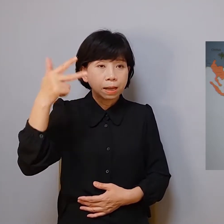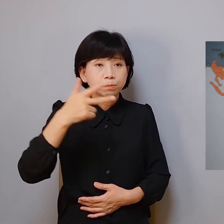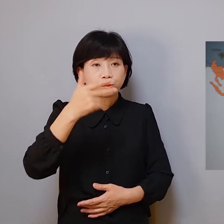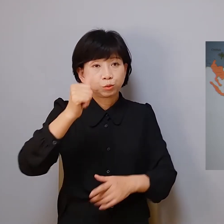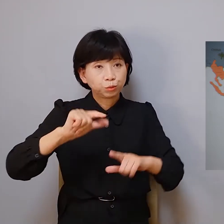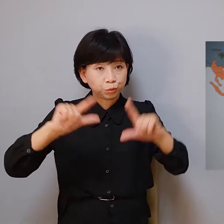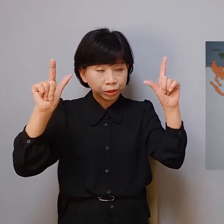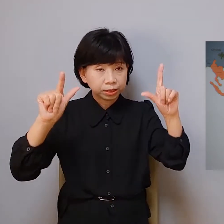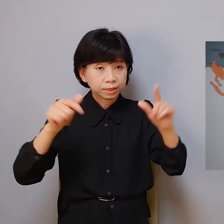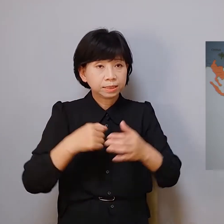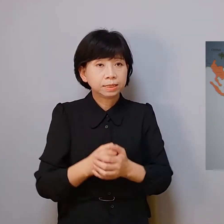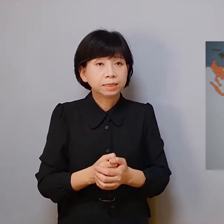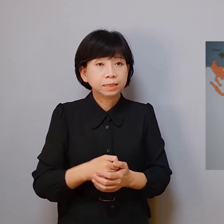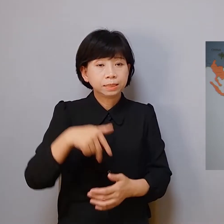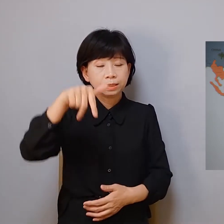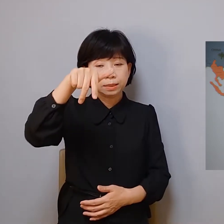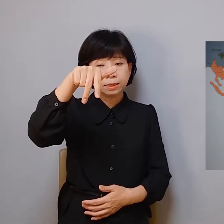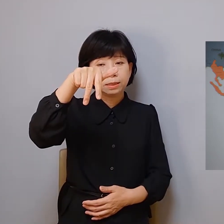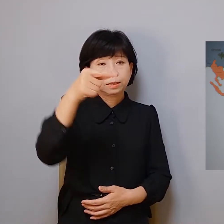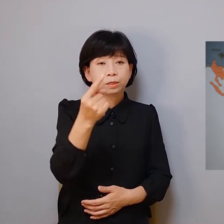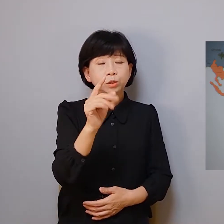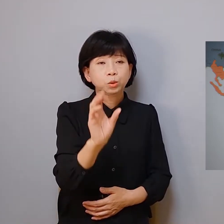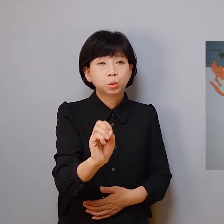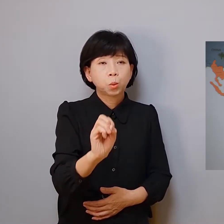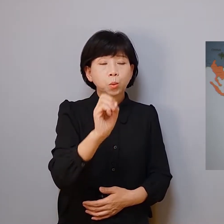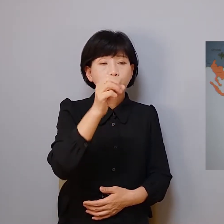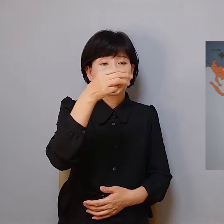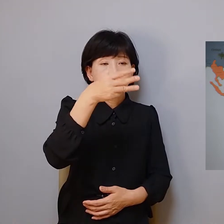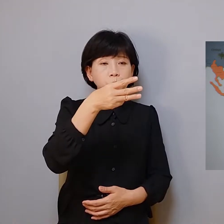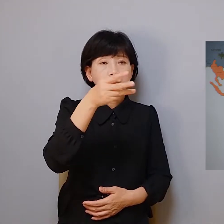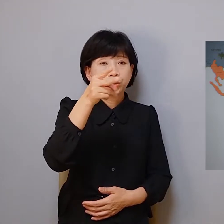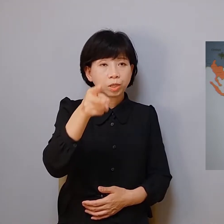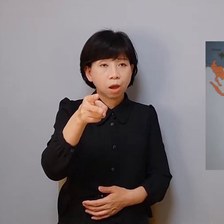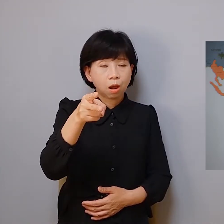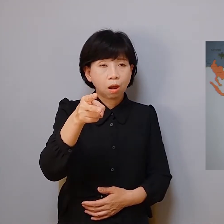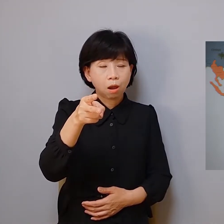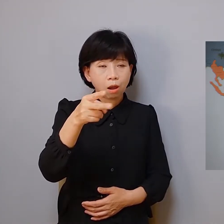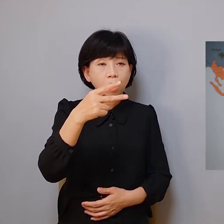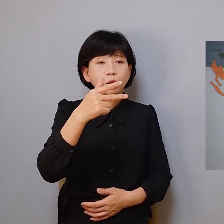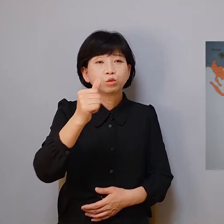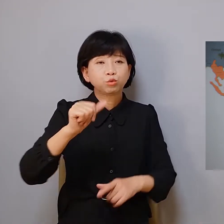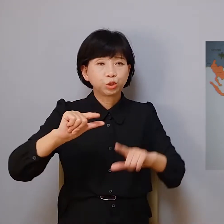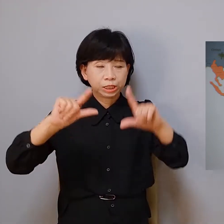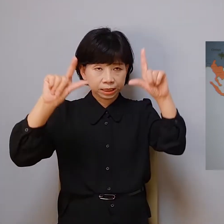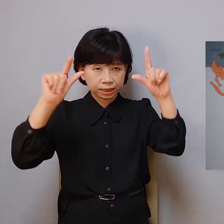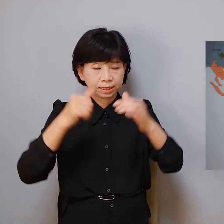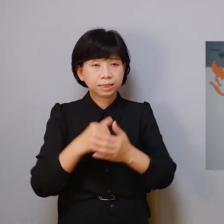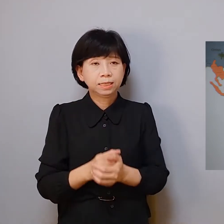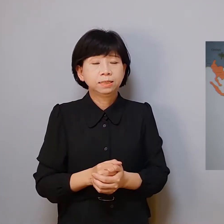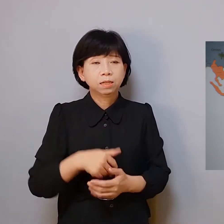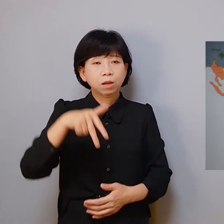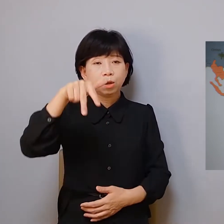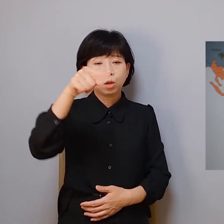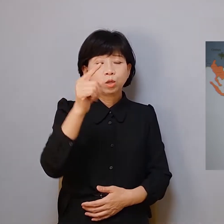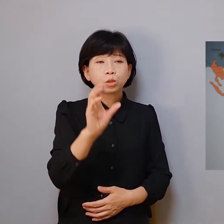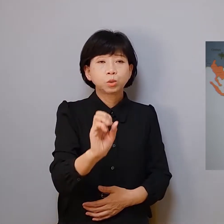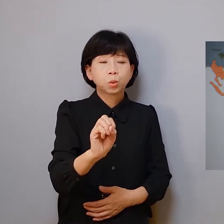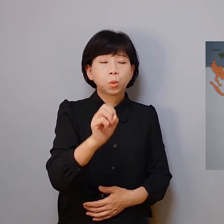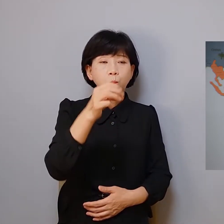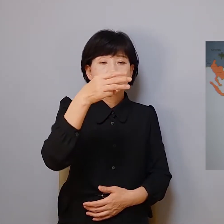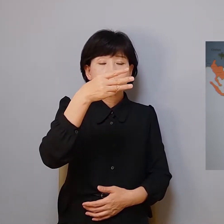종려주일이라고 합니다. 웃옷을 뭐 벗어서 밑에 깔고 또 종려나무 가지를 흔들고